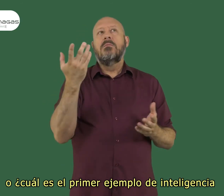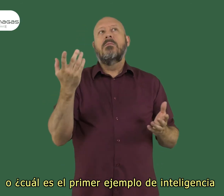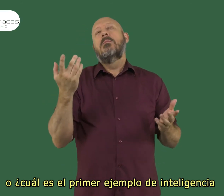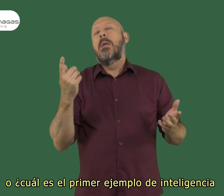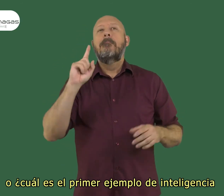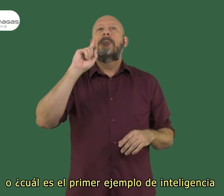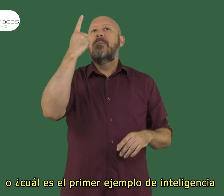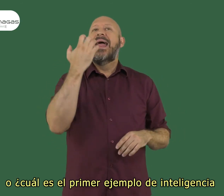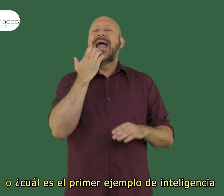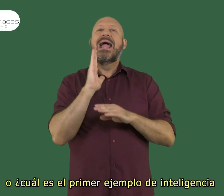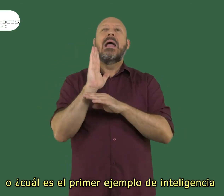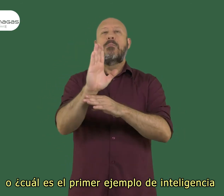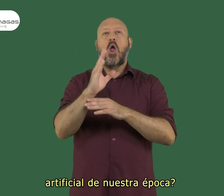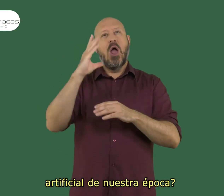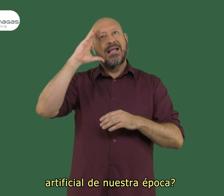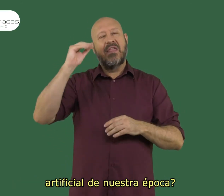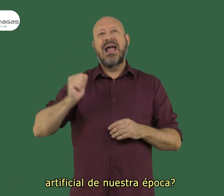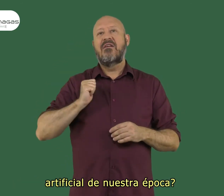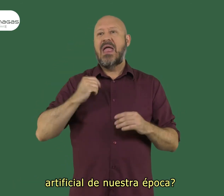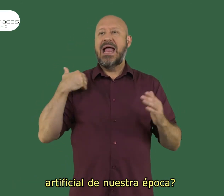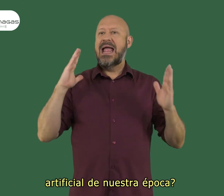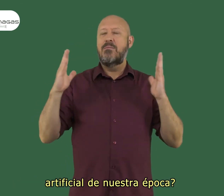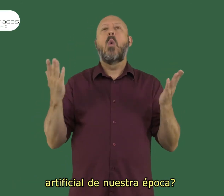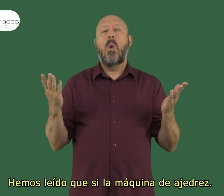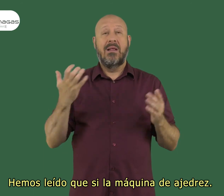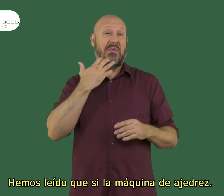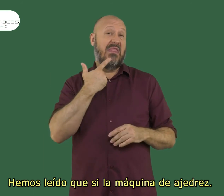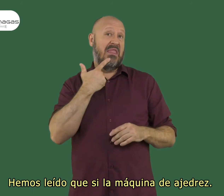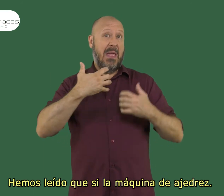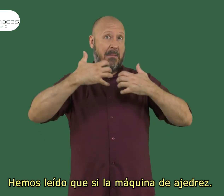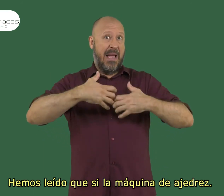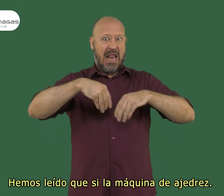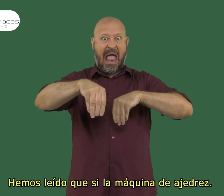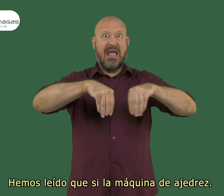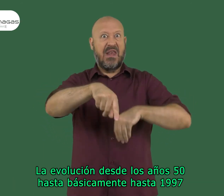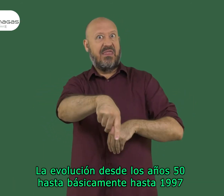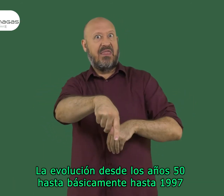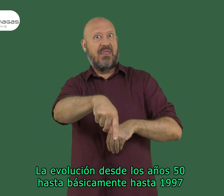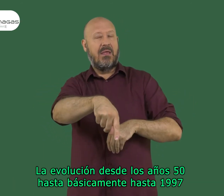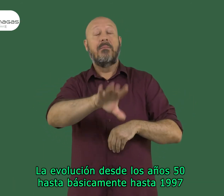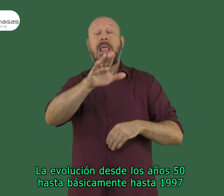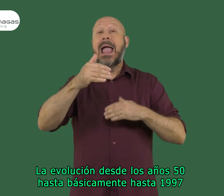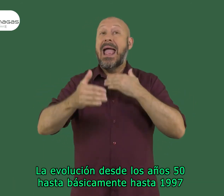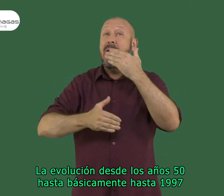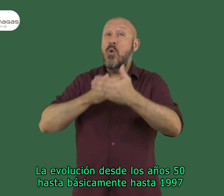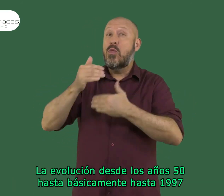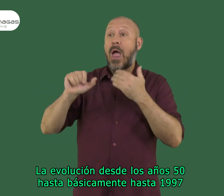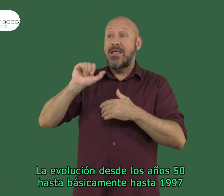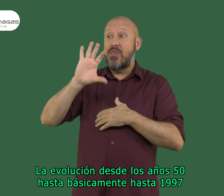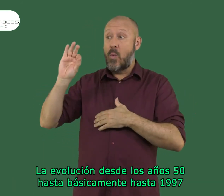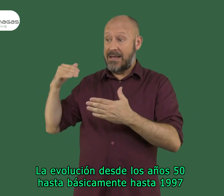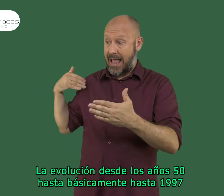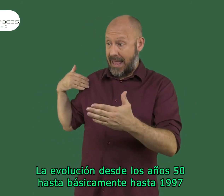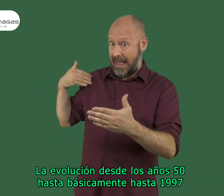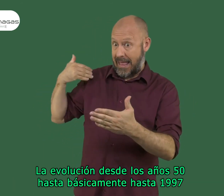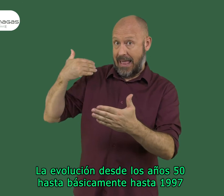cuál es el primer ejemplo de inteligencia artificial de nuestra época? Hemos leído que si la máquina de ajedrez... La evolución desde los años